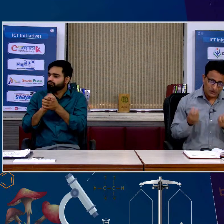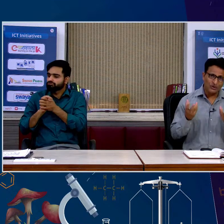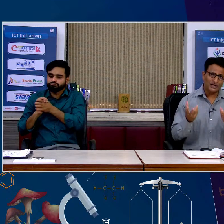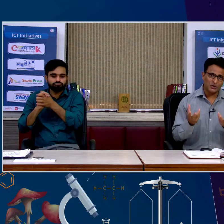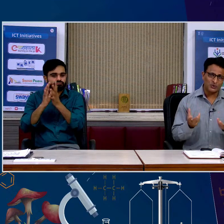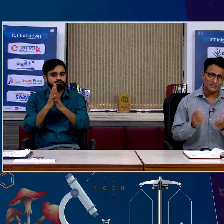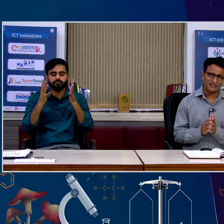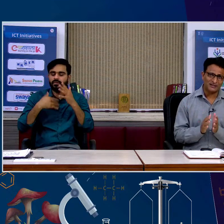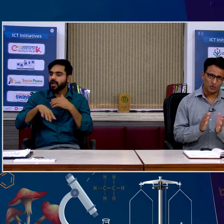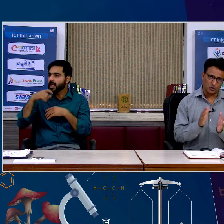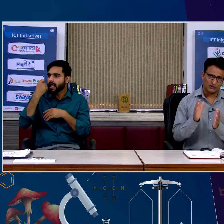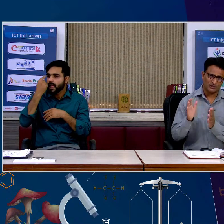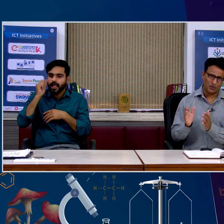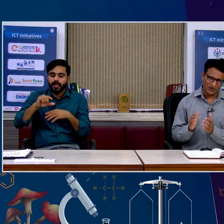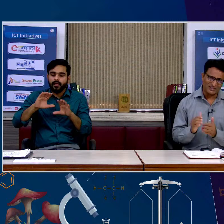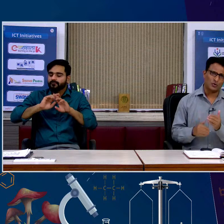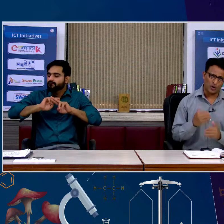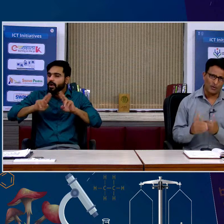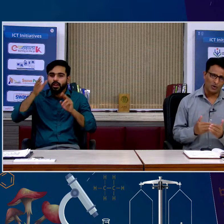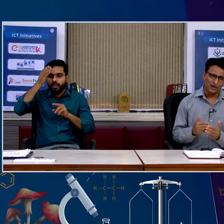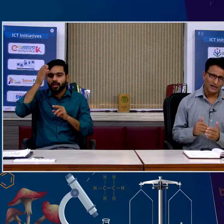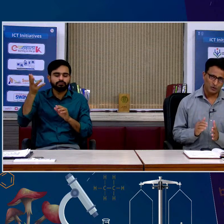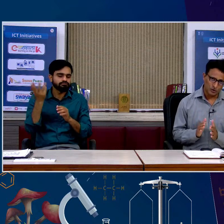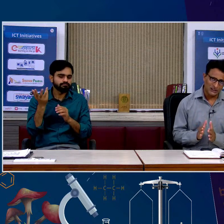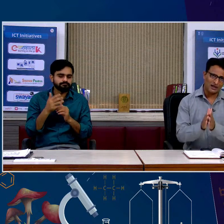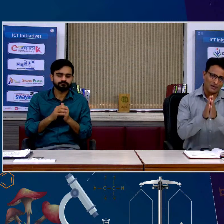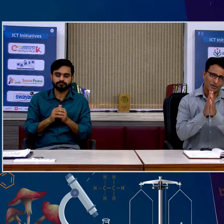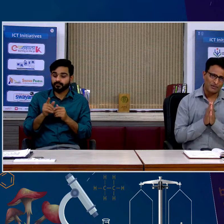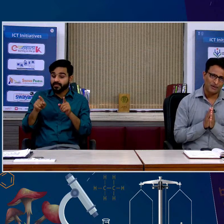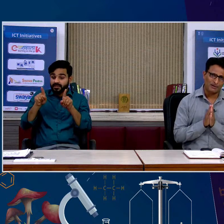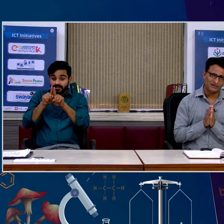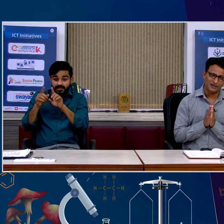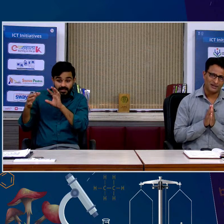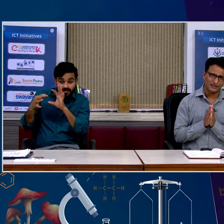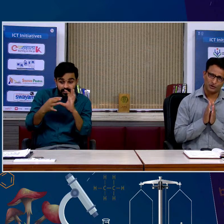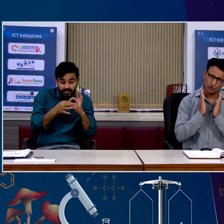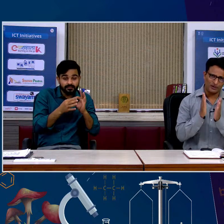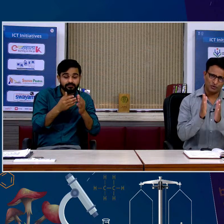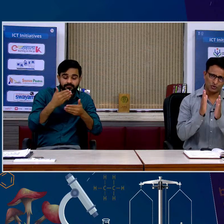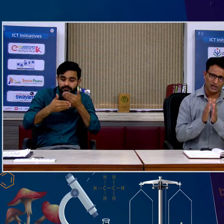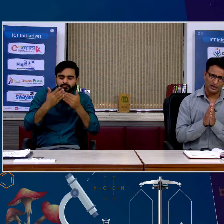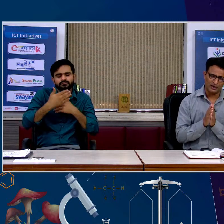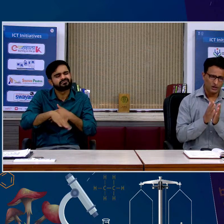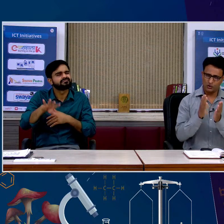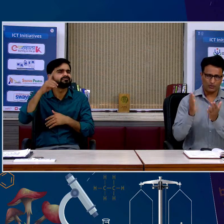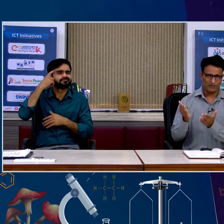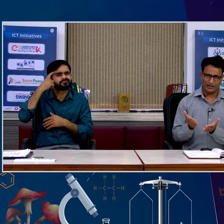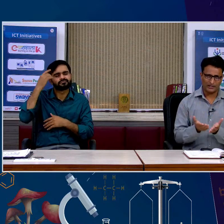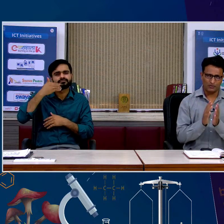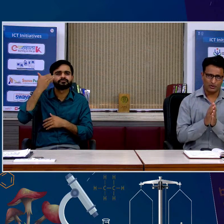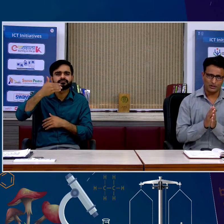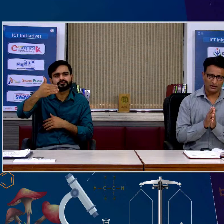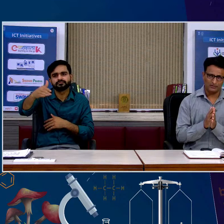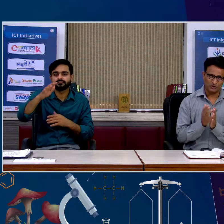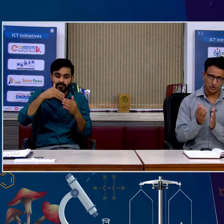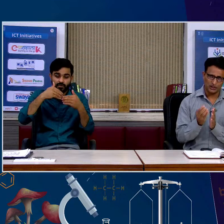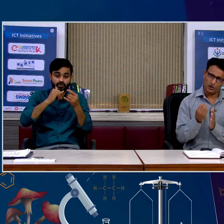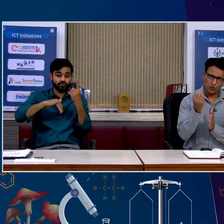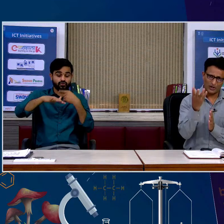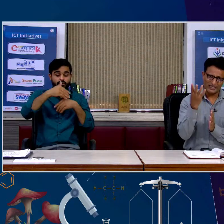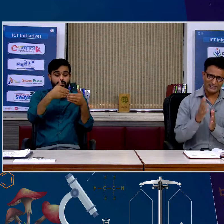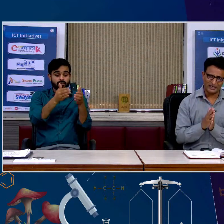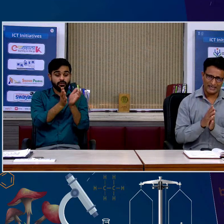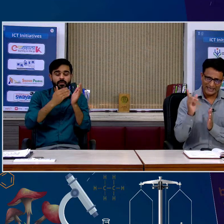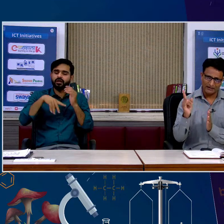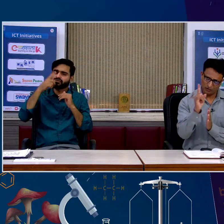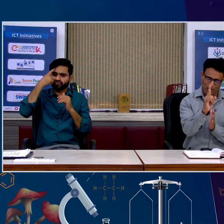नॉट एक्चुअली रेडी टू अंडरस्टैंड द होल कॉन्सेप्ट व्हाट इट इज़ ऑल अबाउट. लेकिन उसी धारा प्रवाह में हम बढ़ते चले जाते हैं कि जो भी हम सोच रहे हैं, जो भी हमारे एक समूह की सोच है,